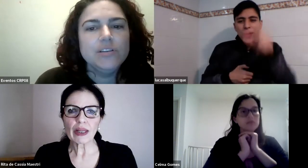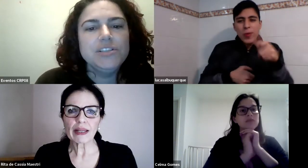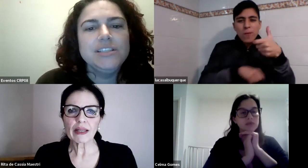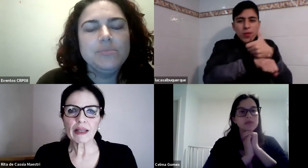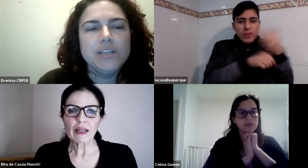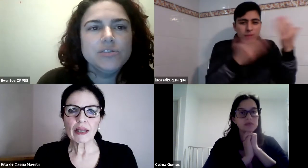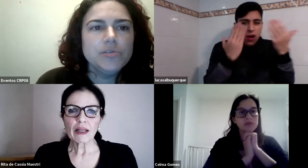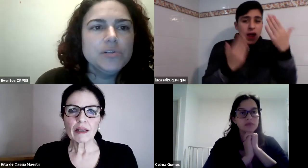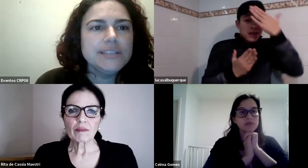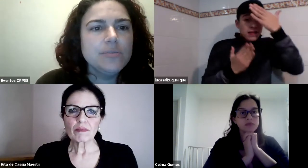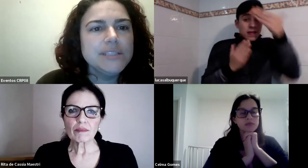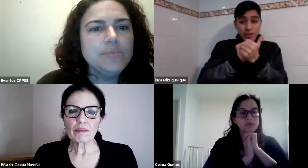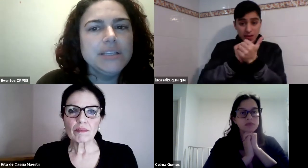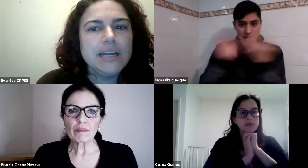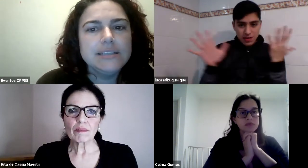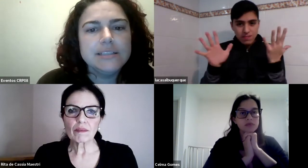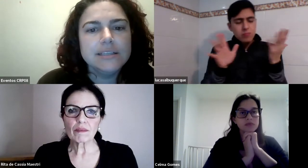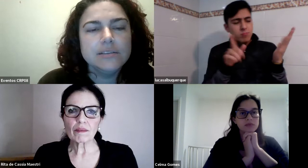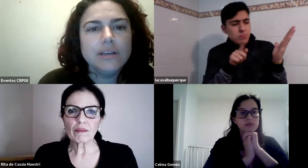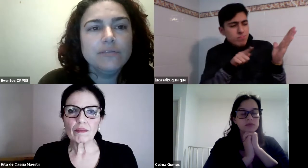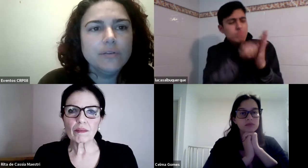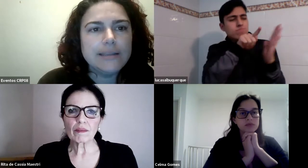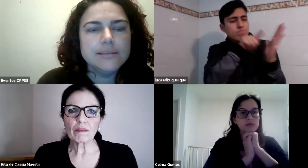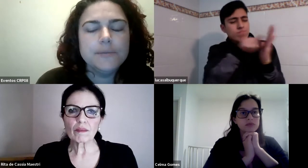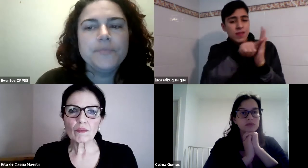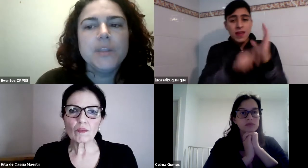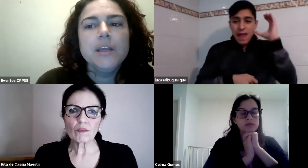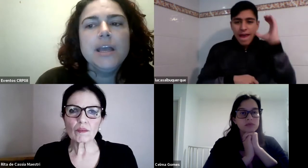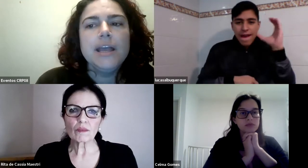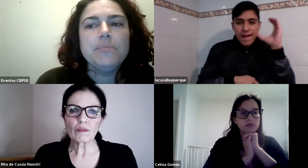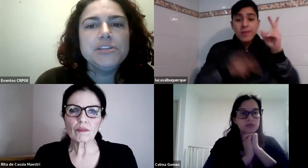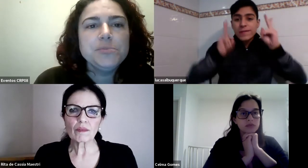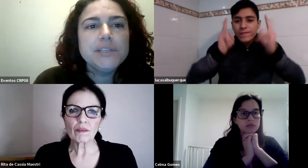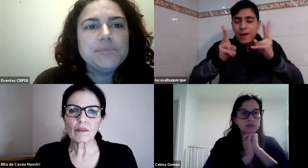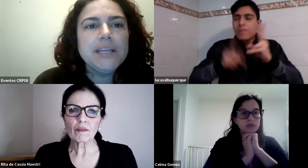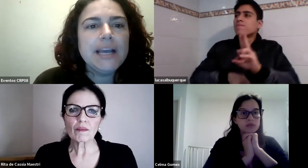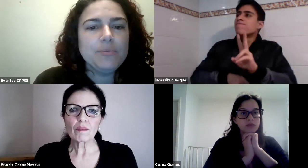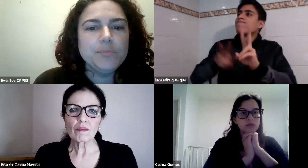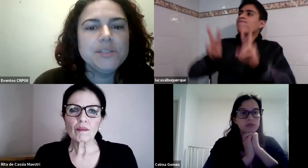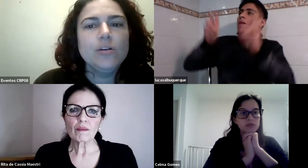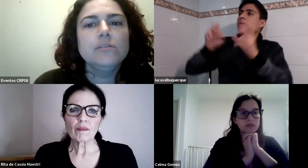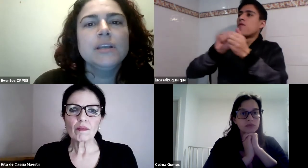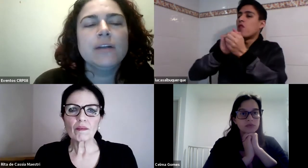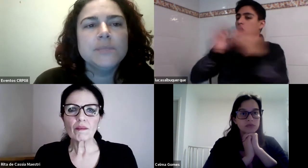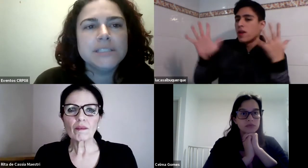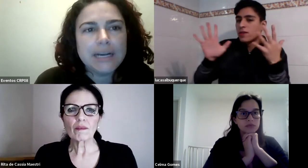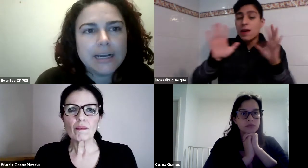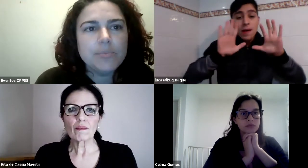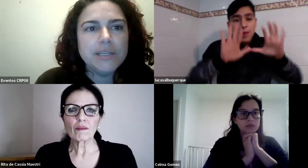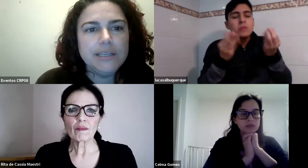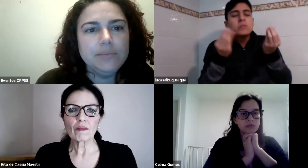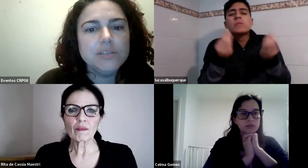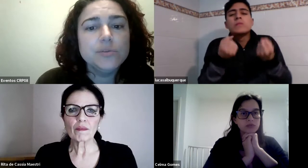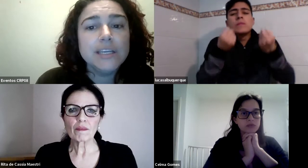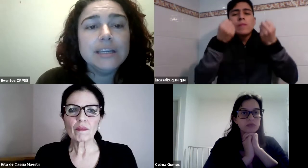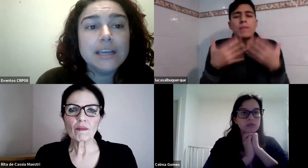né? Então a gente sempre questiona, a Selma sempre traz essa questão da fluência. Para a gente poder explicar para um psicólogo que quer começar a